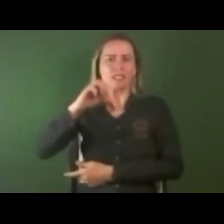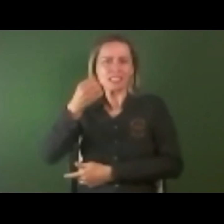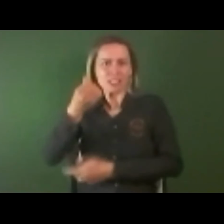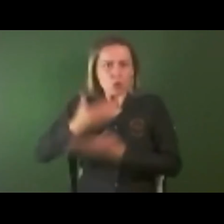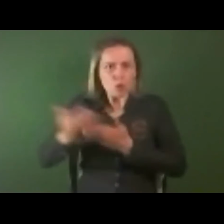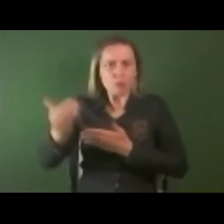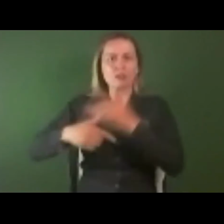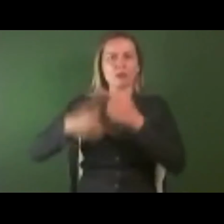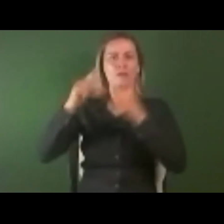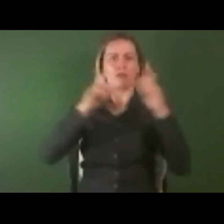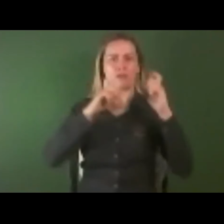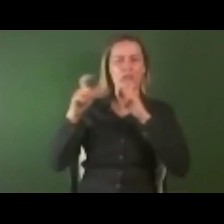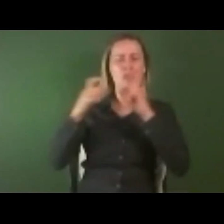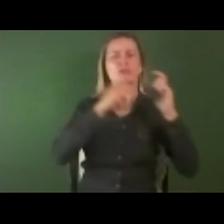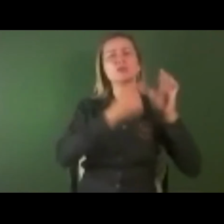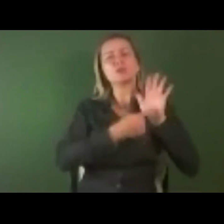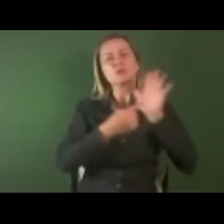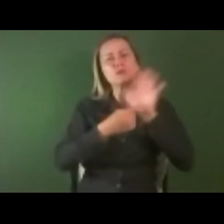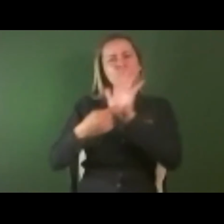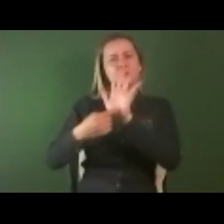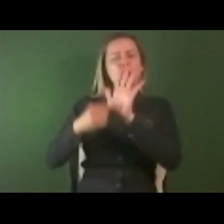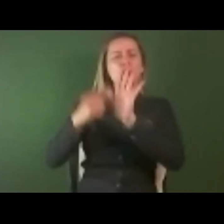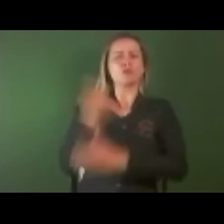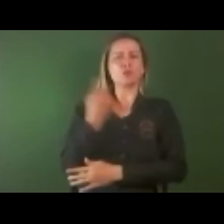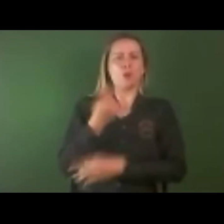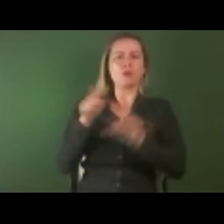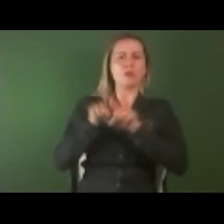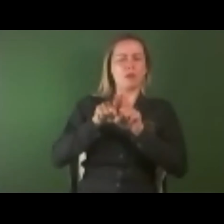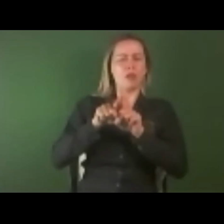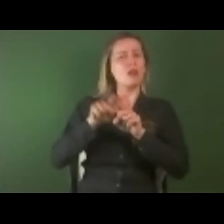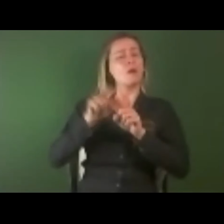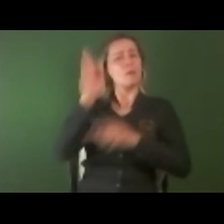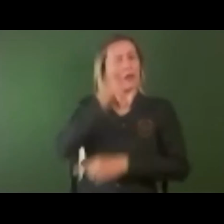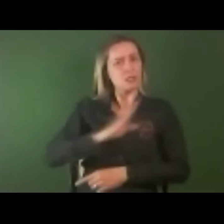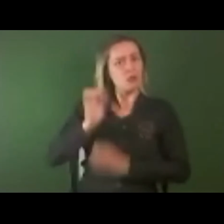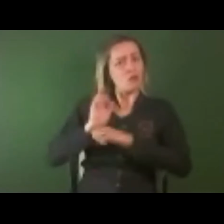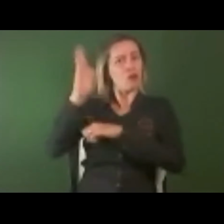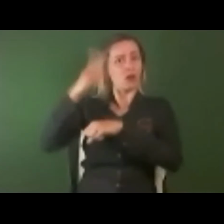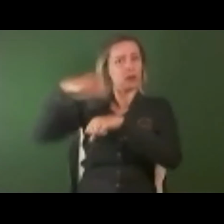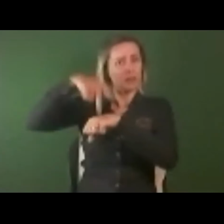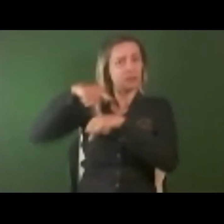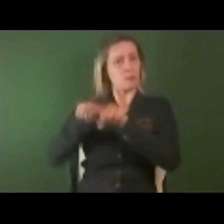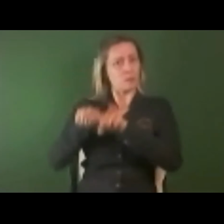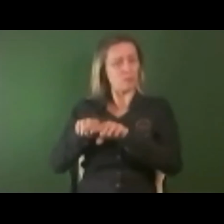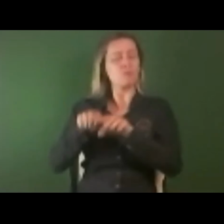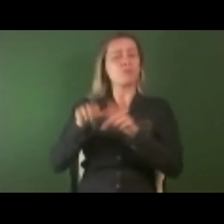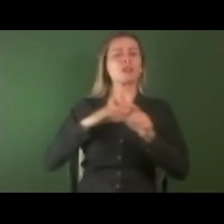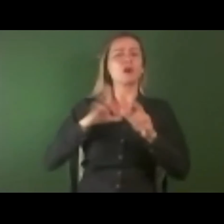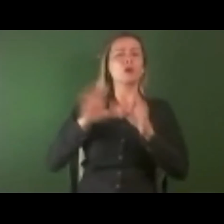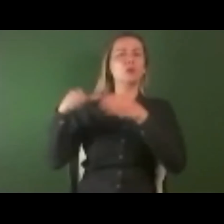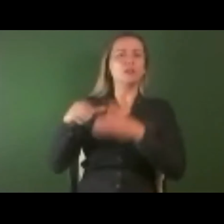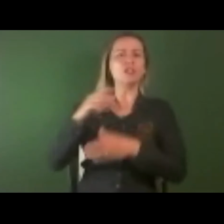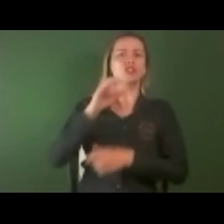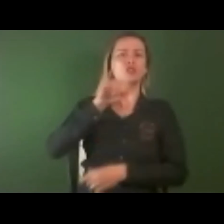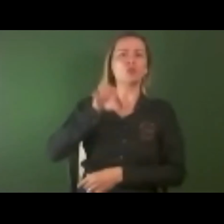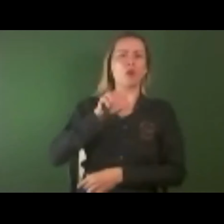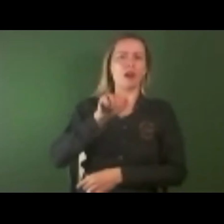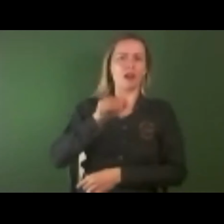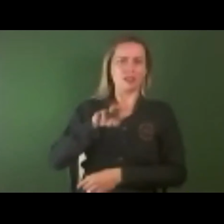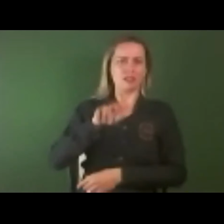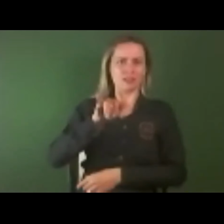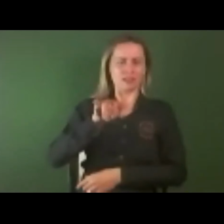diversas exposições individuais e coletivas no Brasil e no exterior. Tem trabalhos em coleções como Coleção Joaquim Paiva,